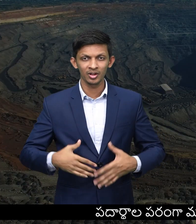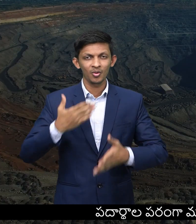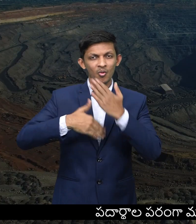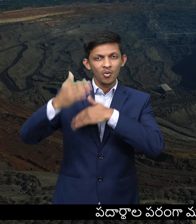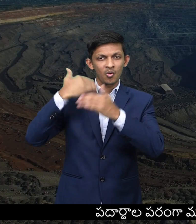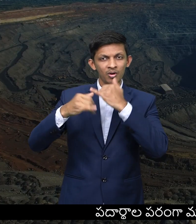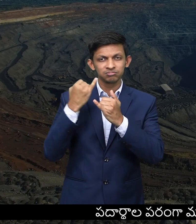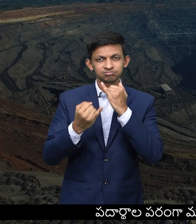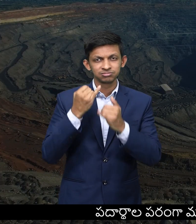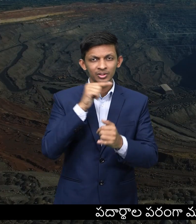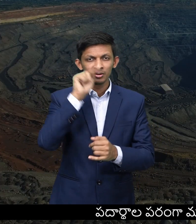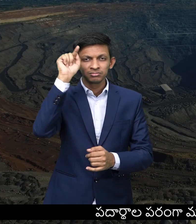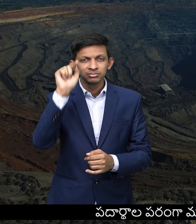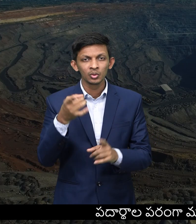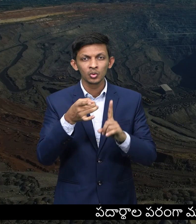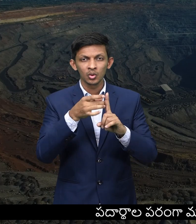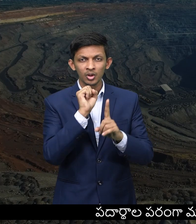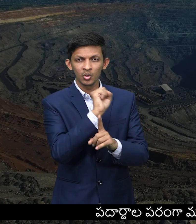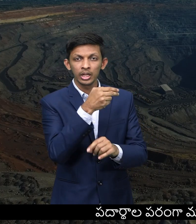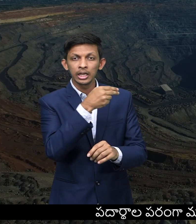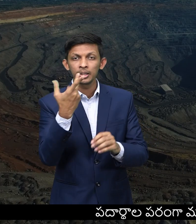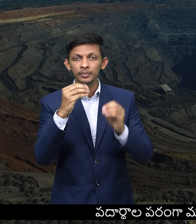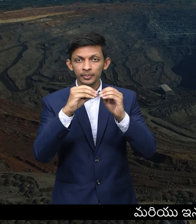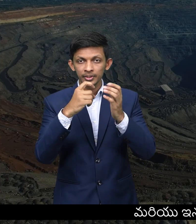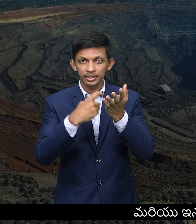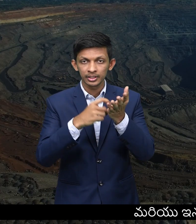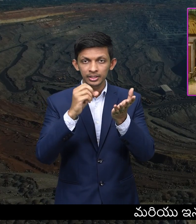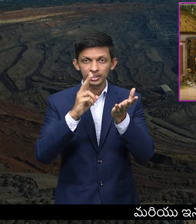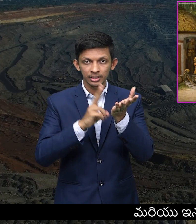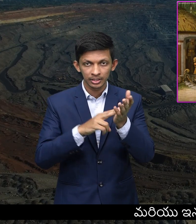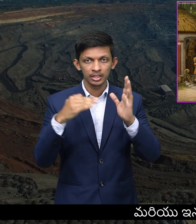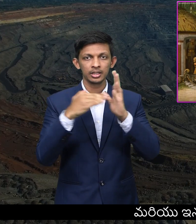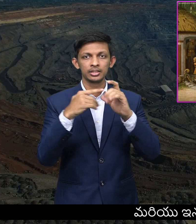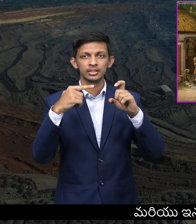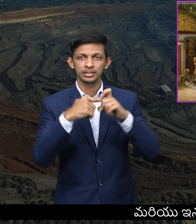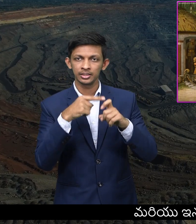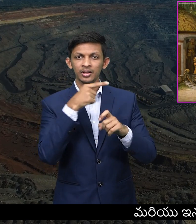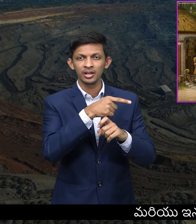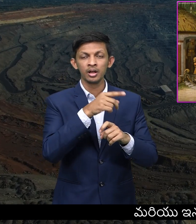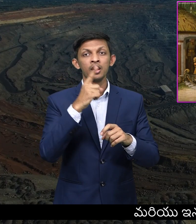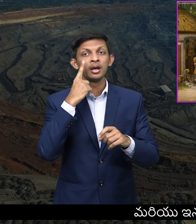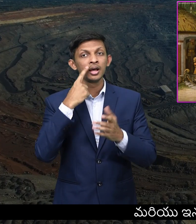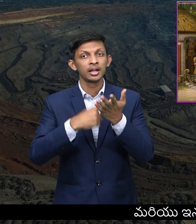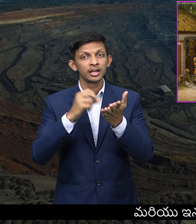పదార్థాల పరంగా మానవ చరిత్రలో కాంస్య యుగం మరియు ఇనుప యుగం ఉన్నాయి.